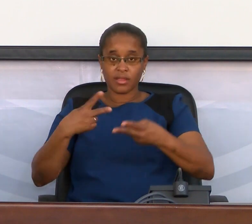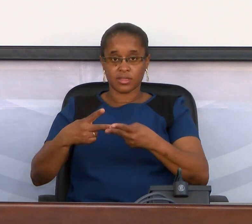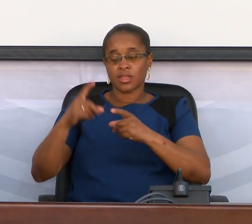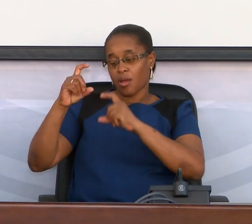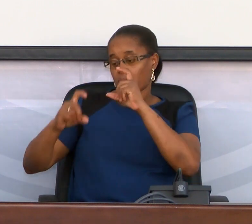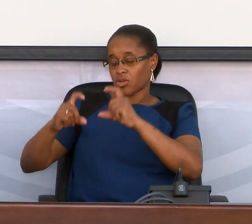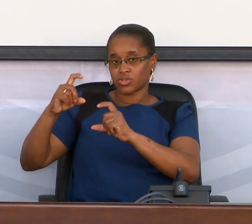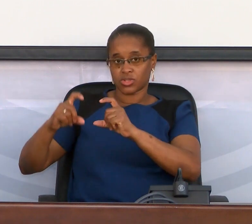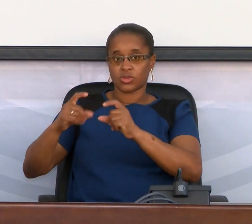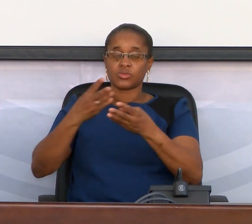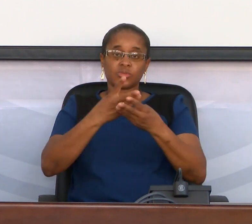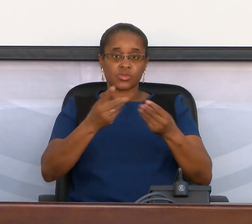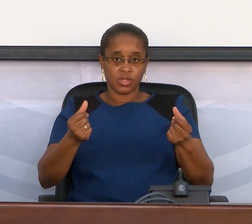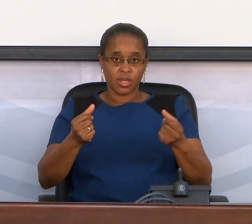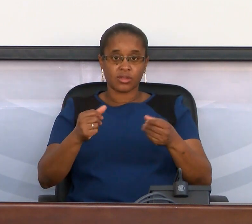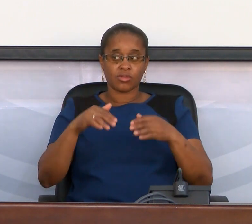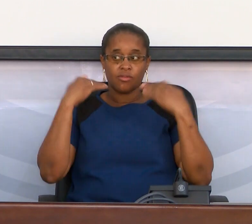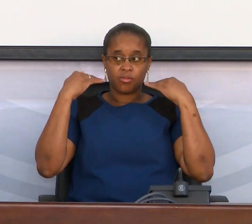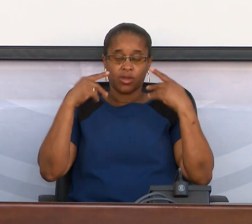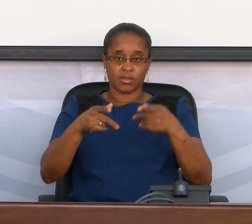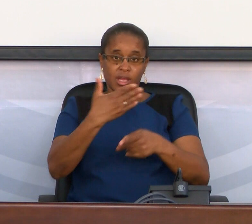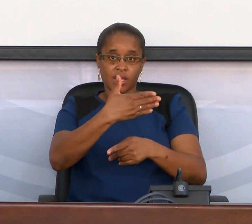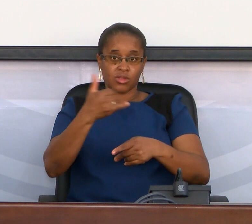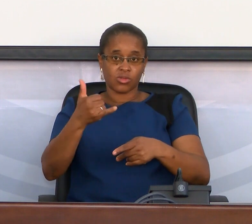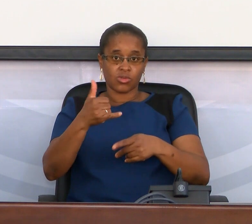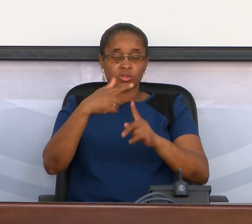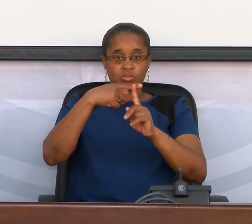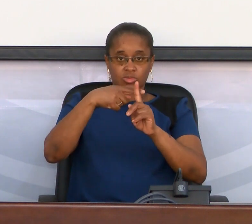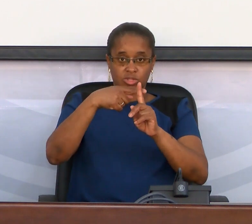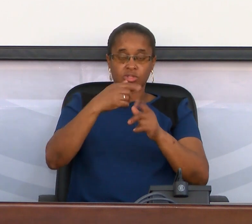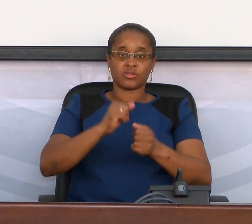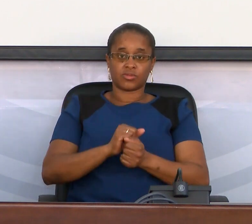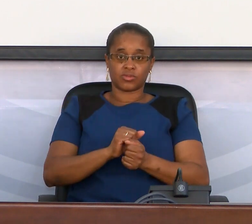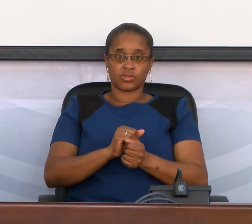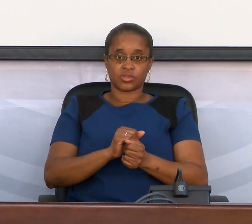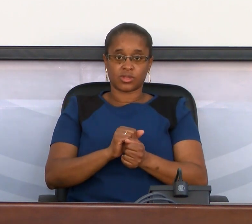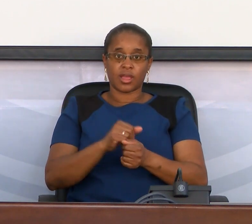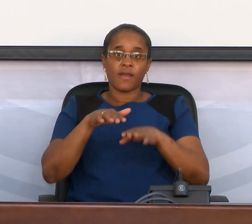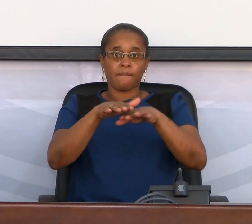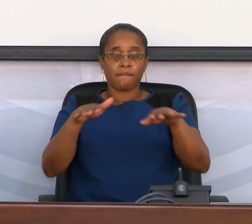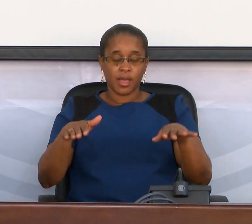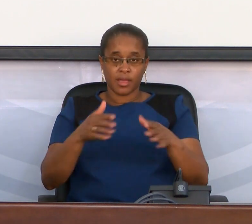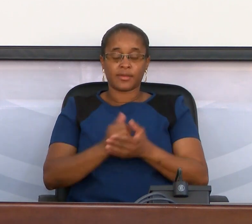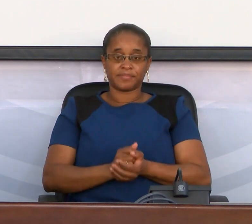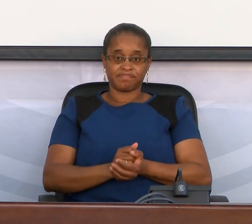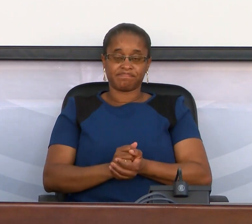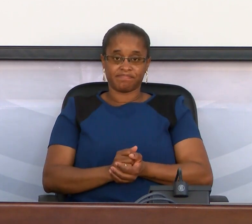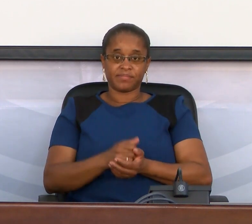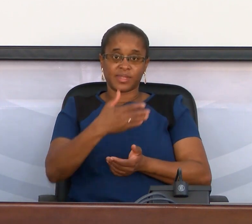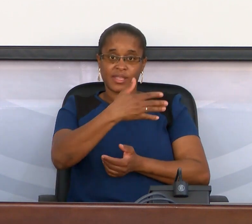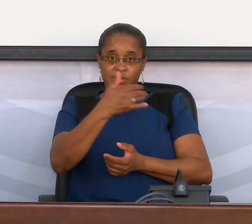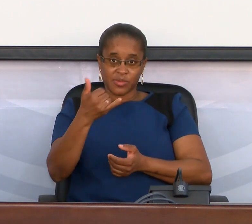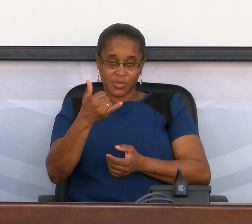amostras, os resultados revelaram 14 casos positivos, Praia com